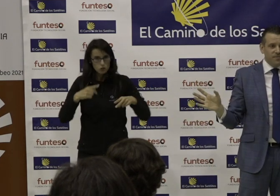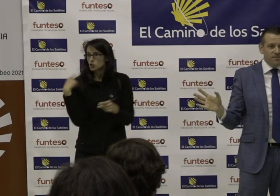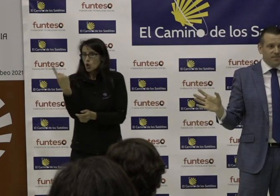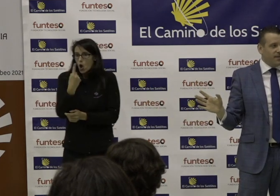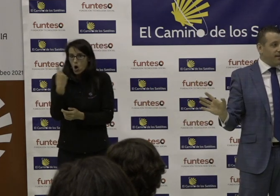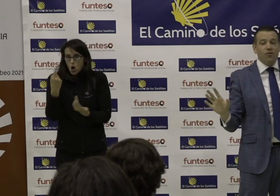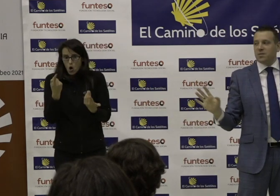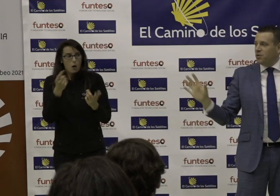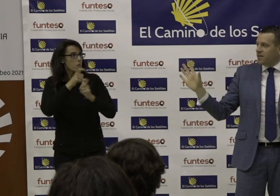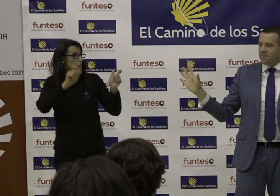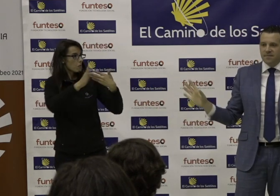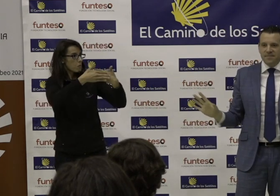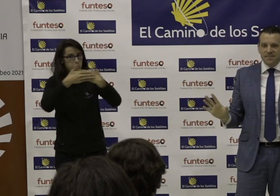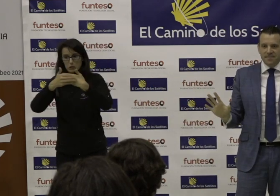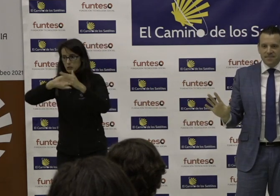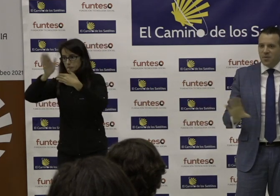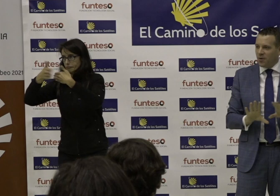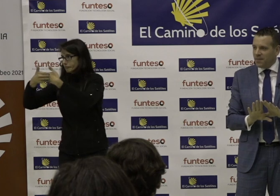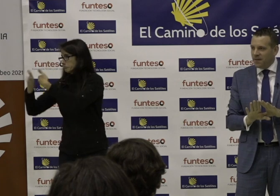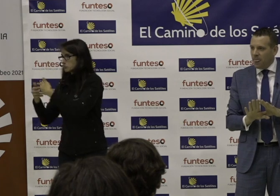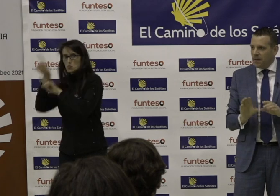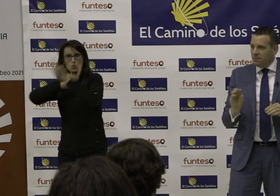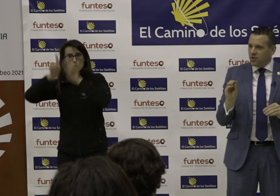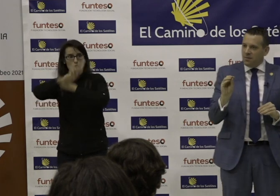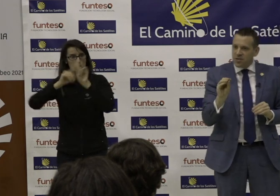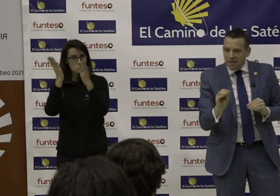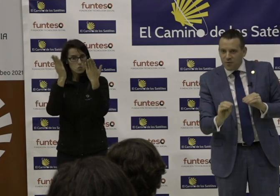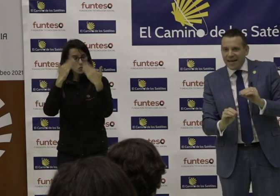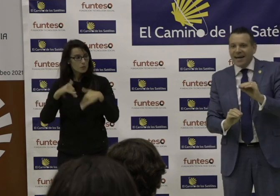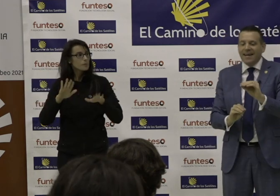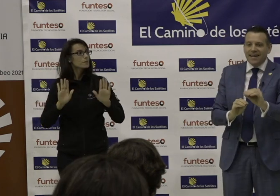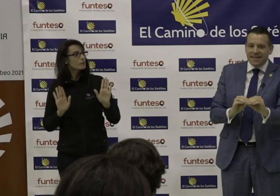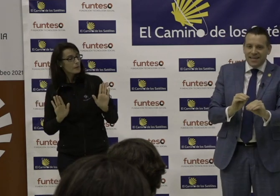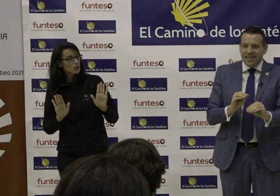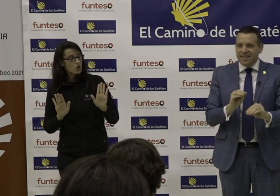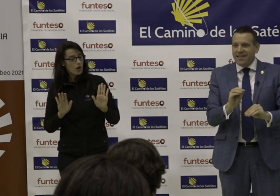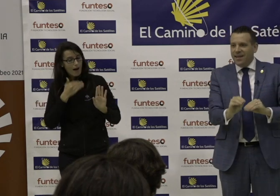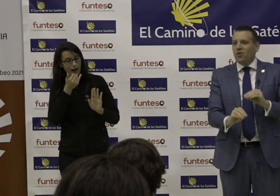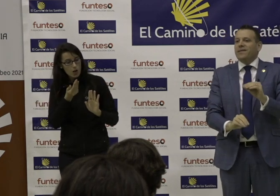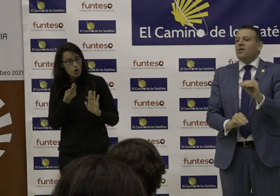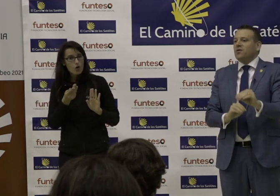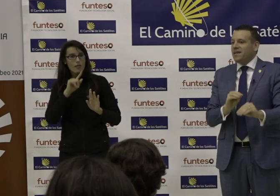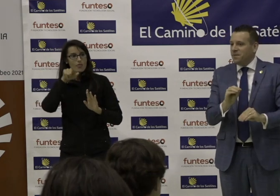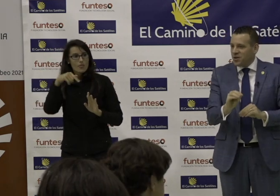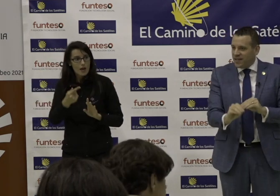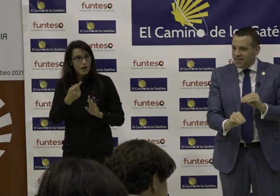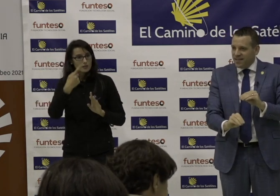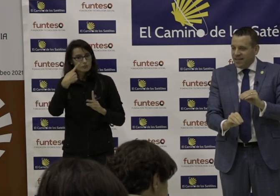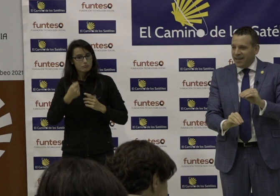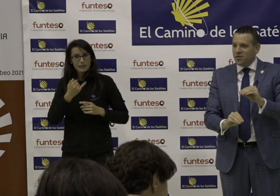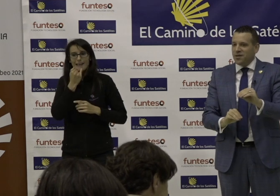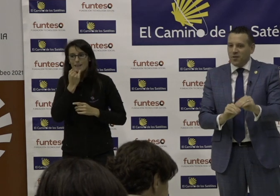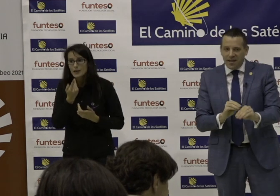solos. Se cerraron las puertas. No hay problema. Pero sí vamos a llevar una carga de